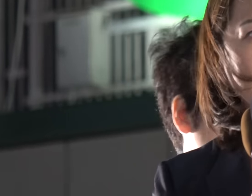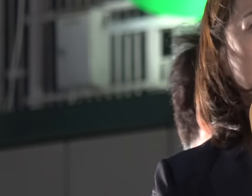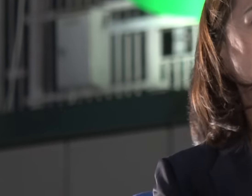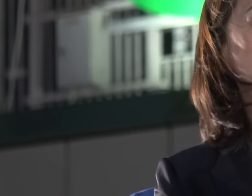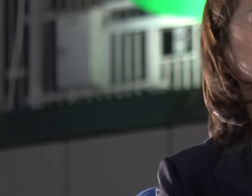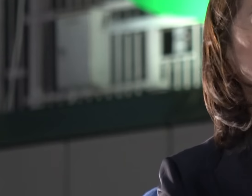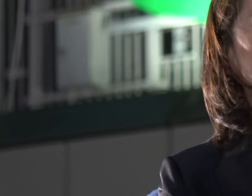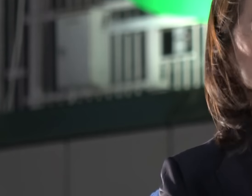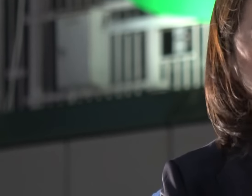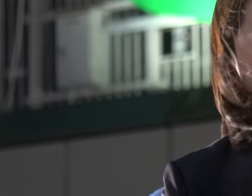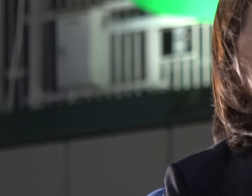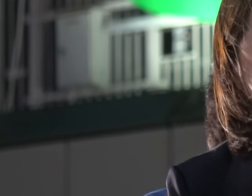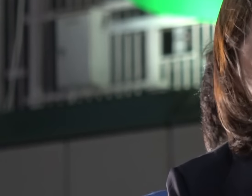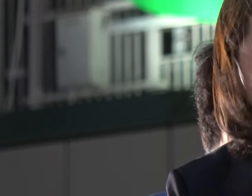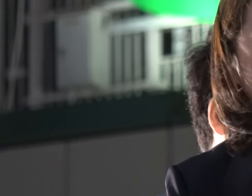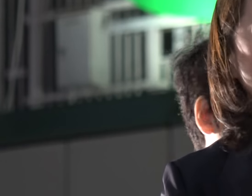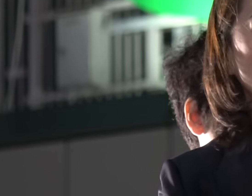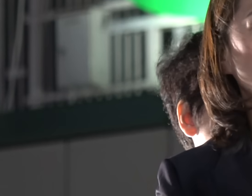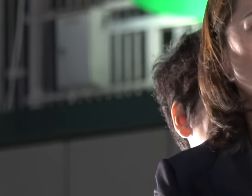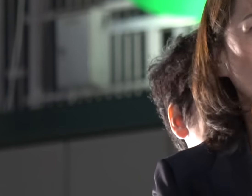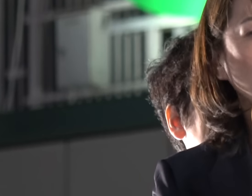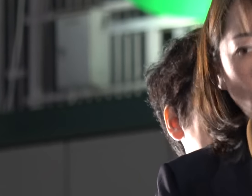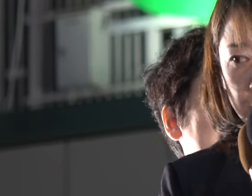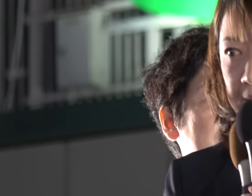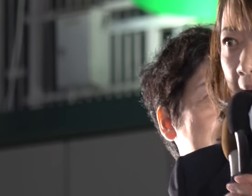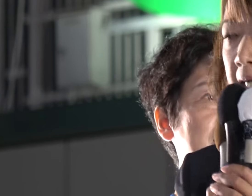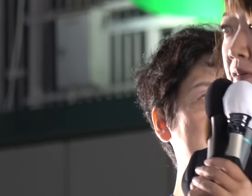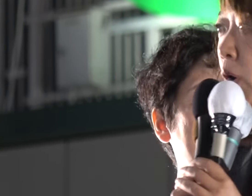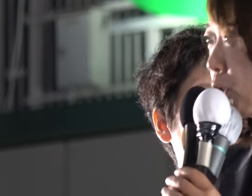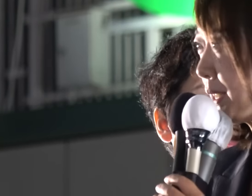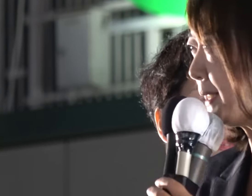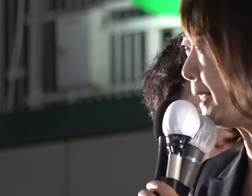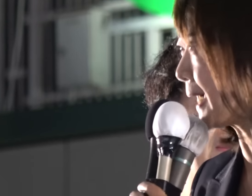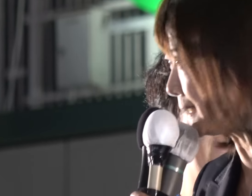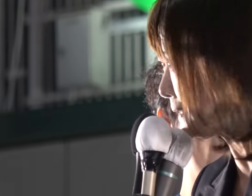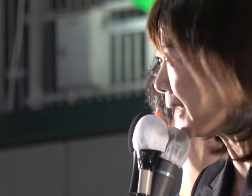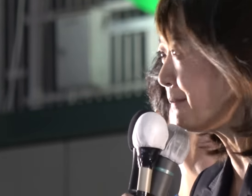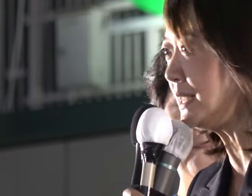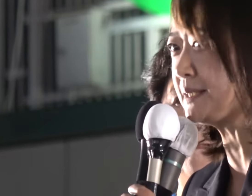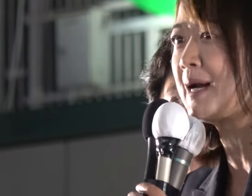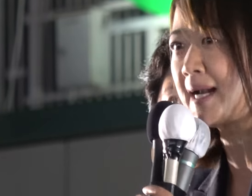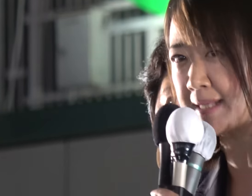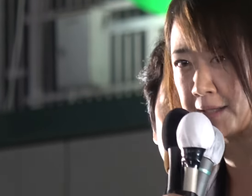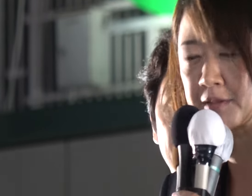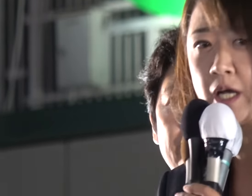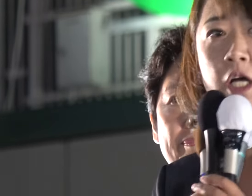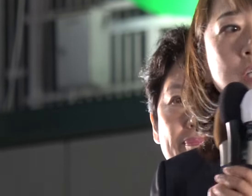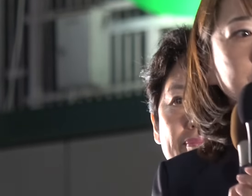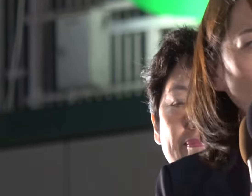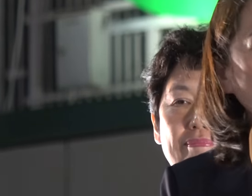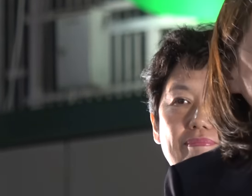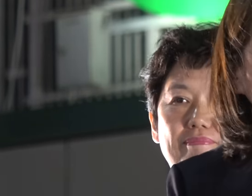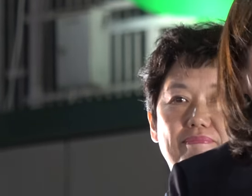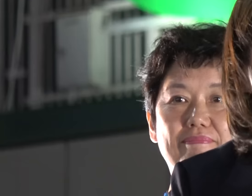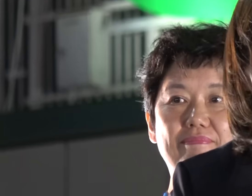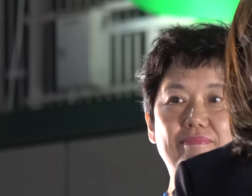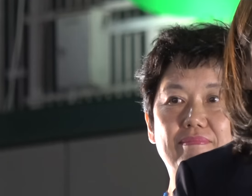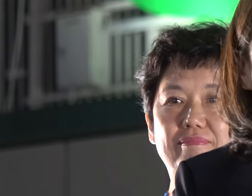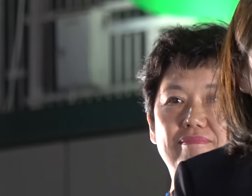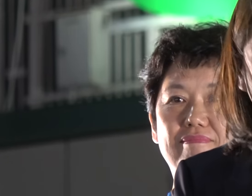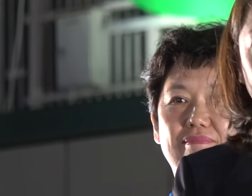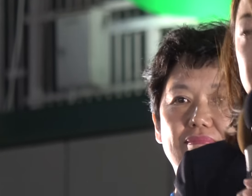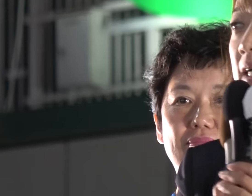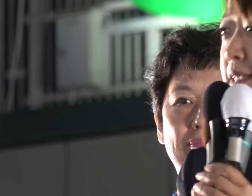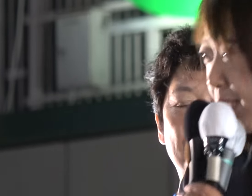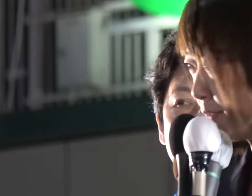そして中央政府の交付金あるいは補助金にがんじがらめに縛られている、地方自治体と連